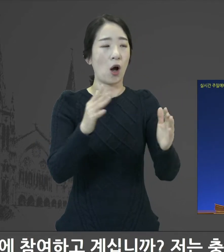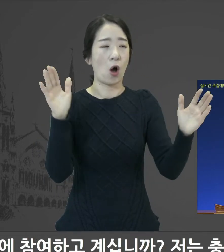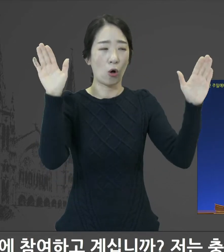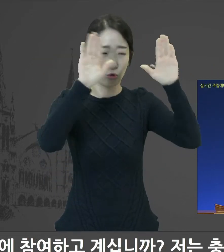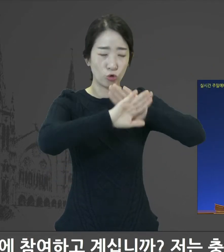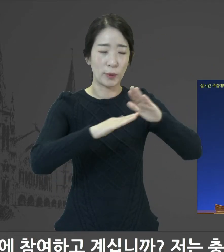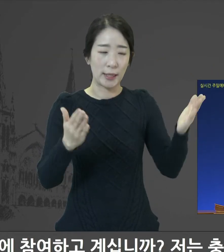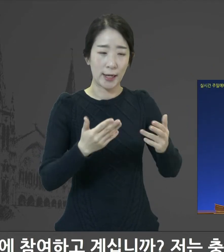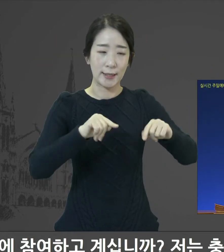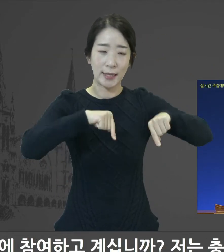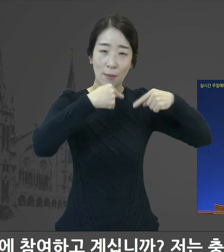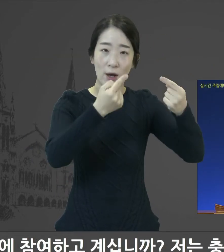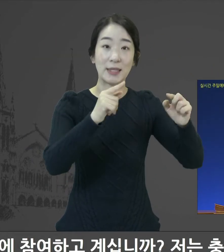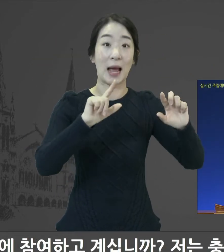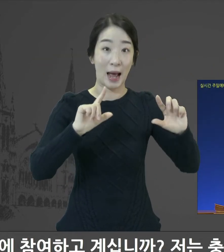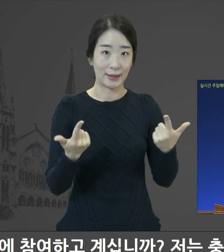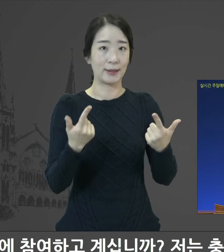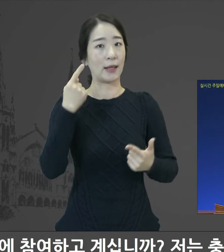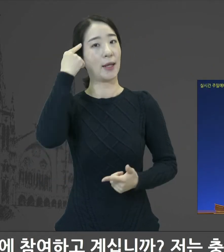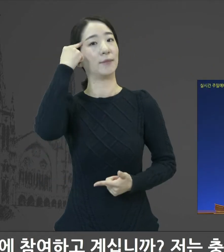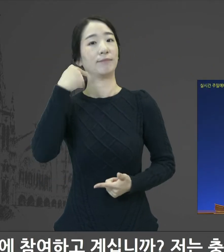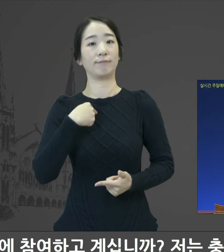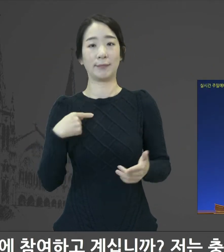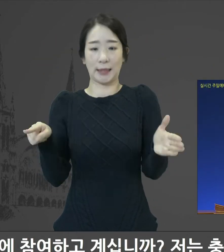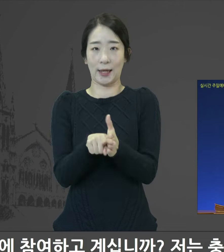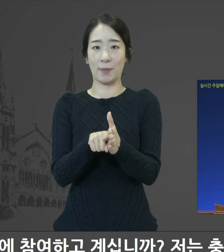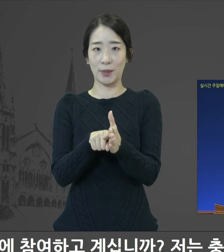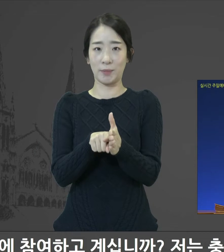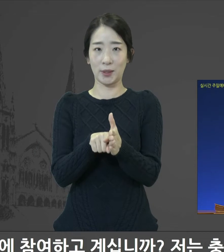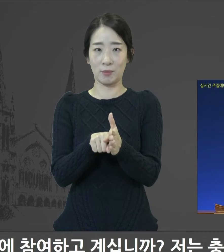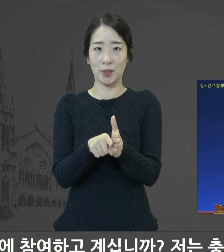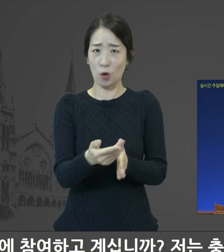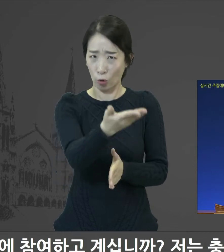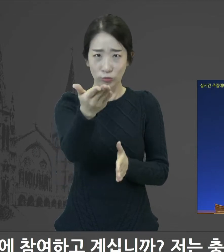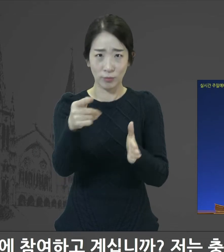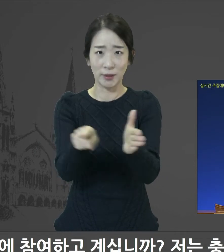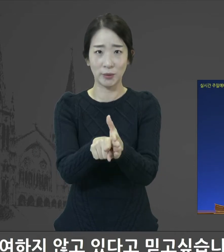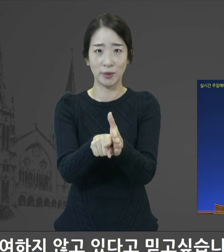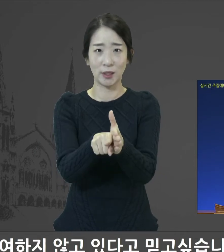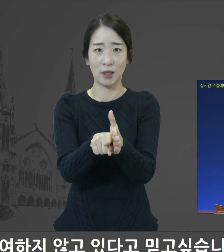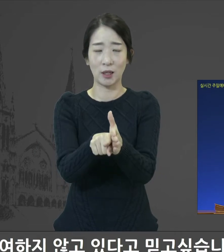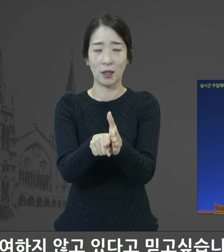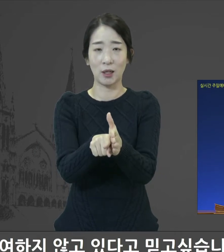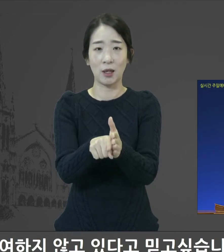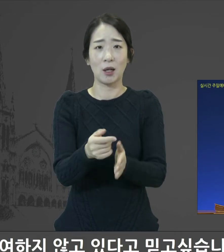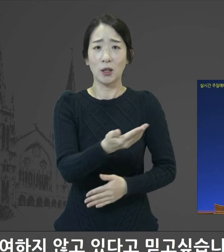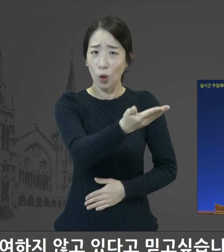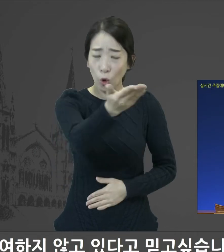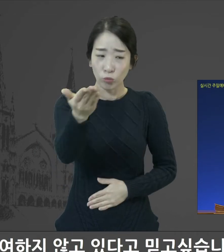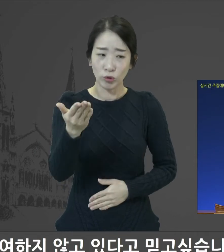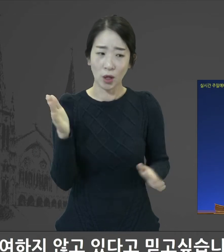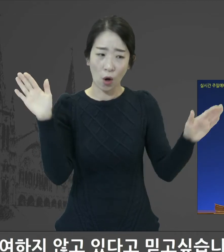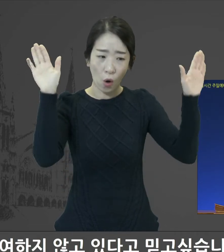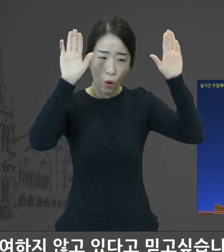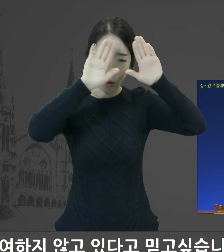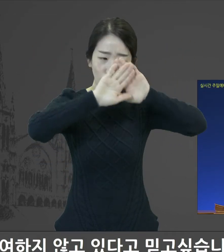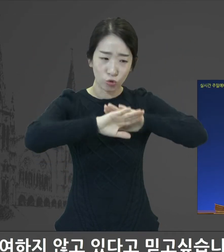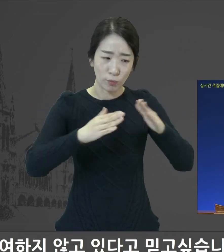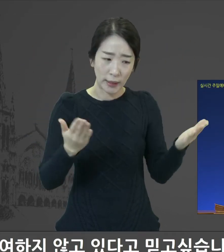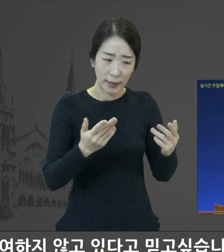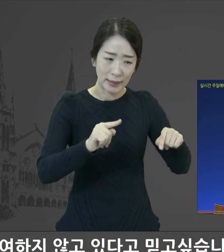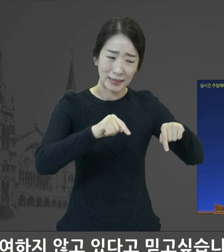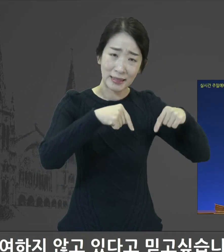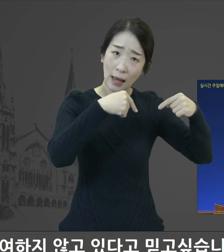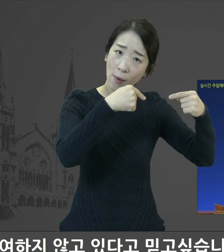싶습니다. 그렇게 믿어져요. 우리 신앙의 성도들이 어둠의 일에 참여할까? 이런 생각 들면서